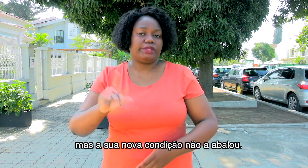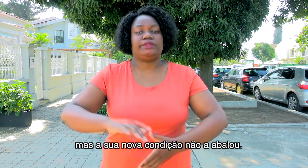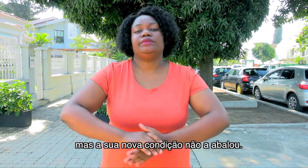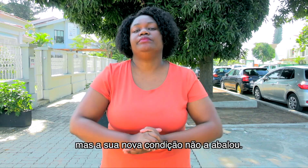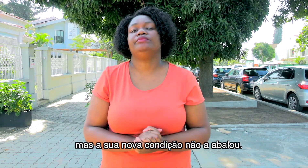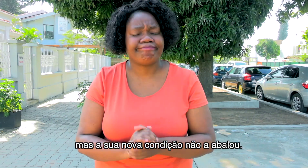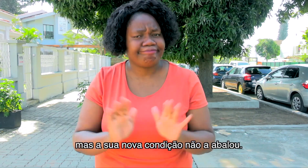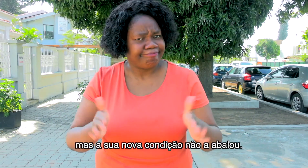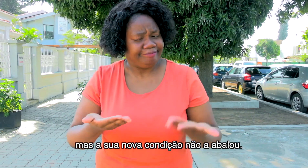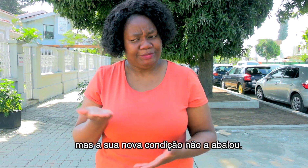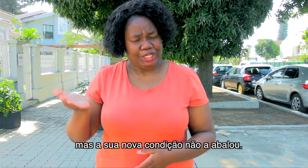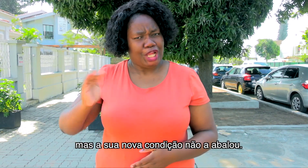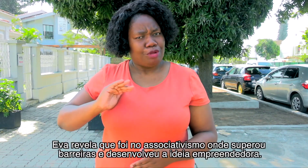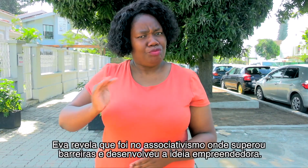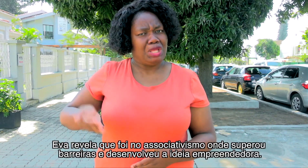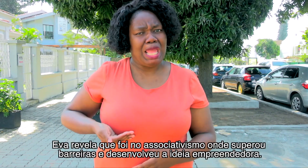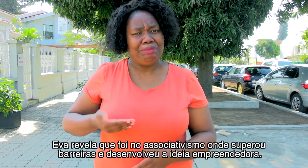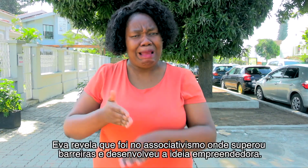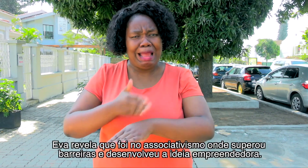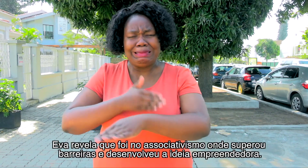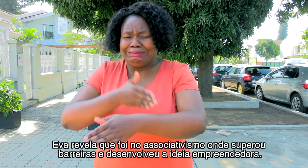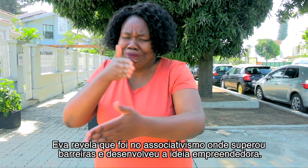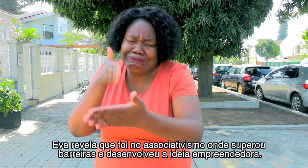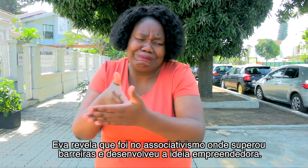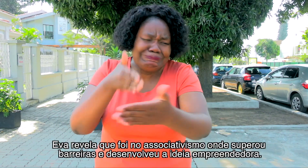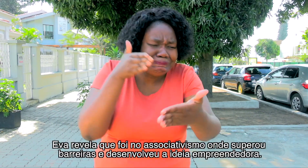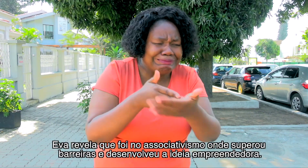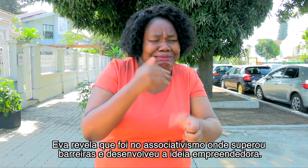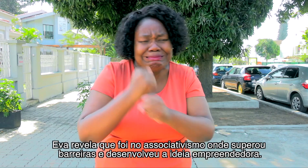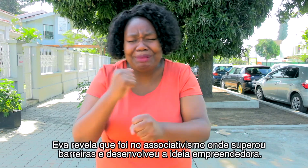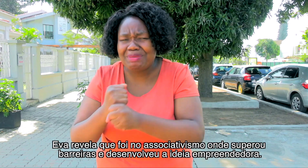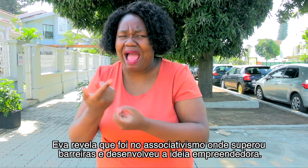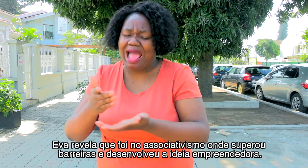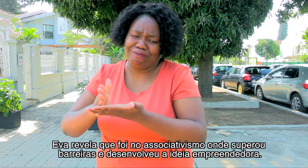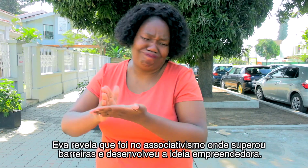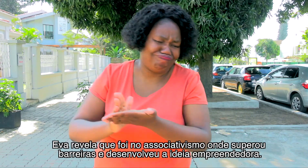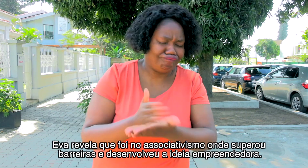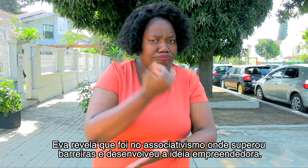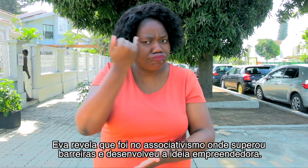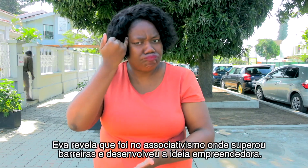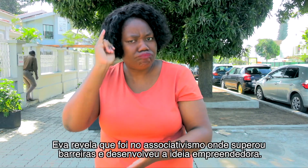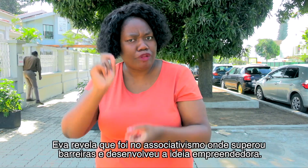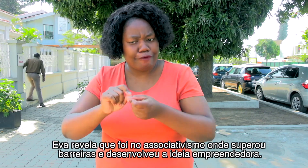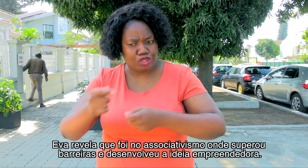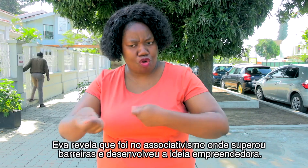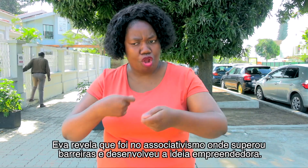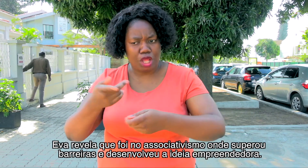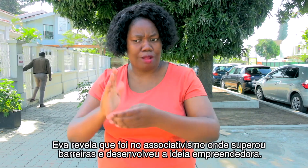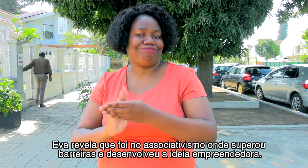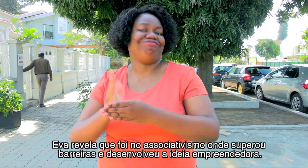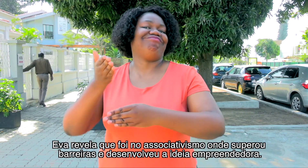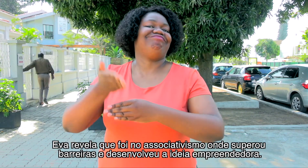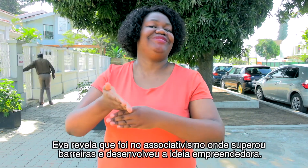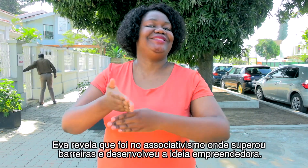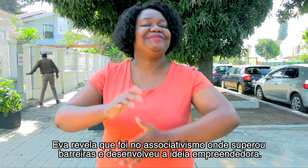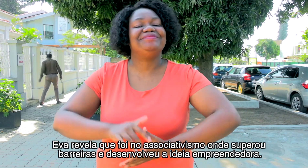sua nova condição não a abalou. Eva revela que foi no associativismo onde superou barreiras e desenvolveu a